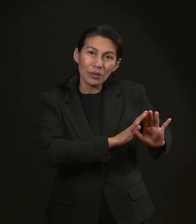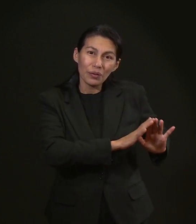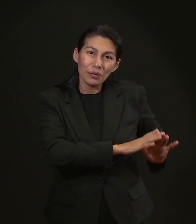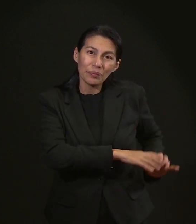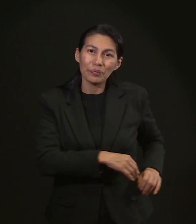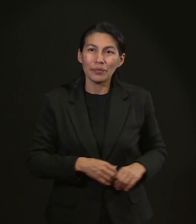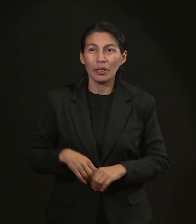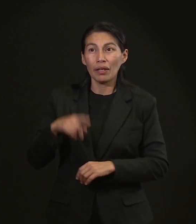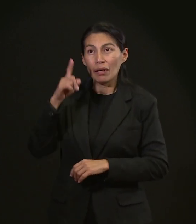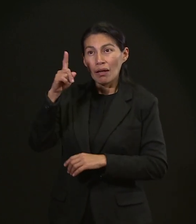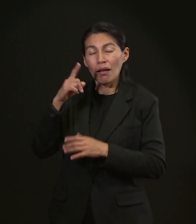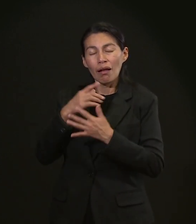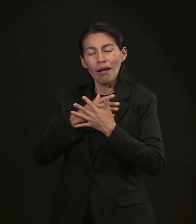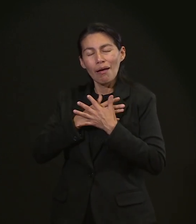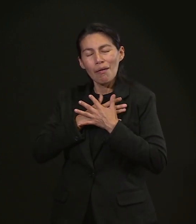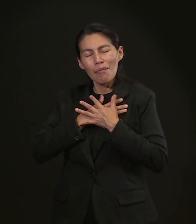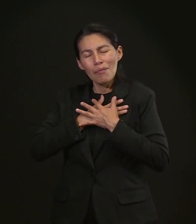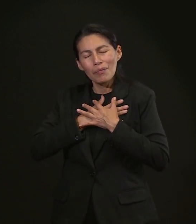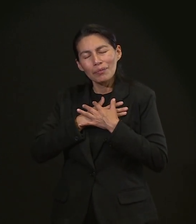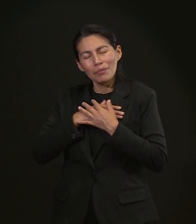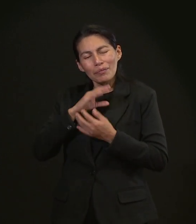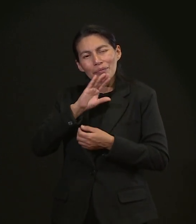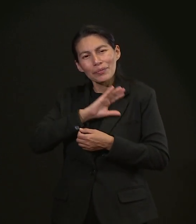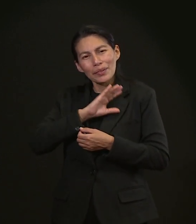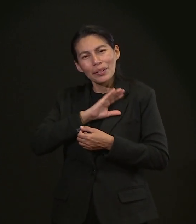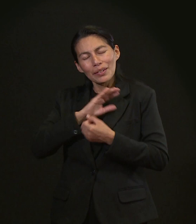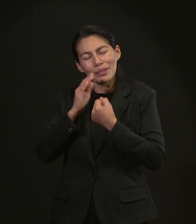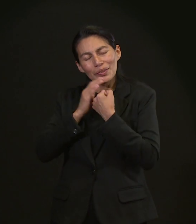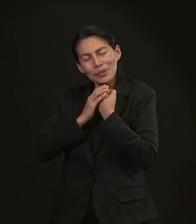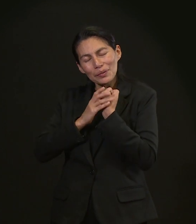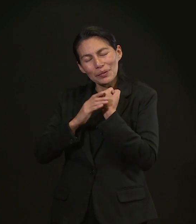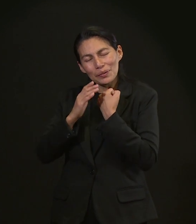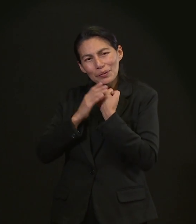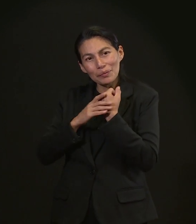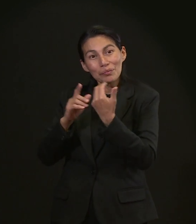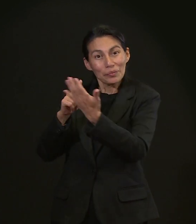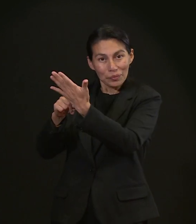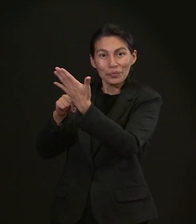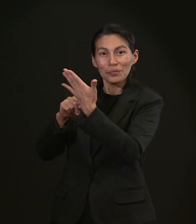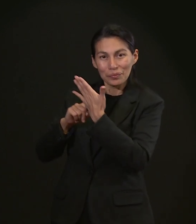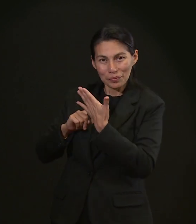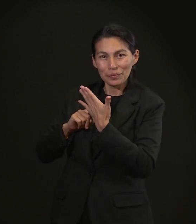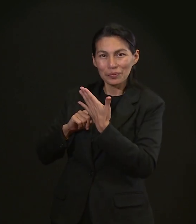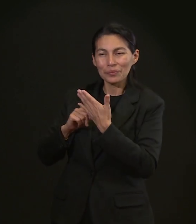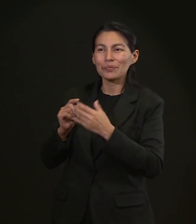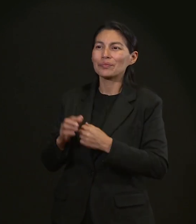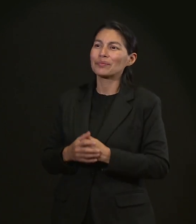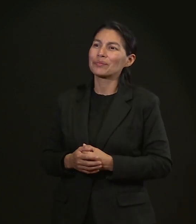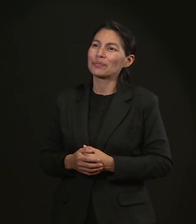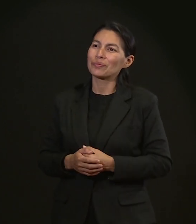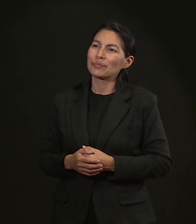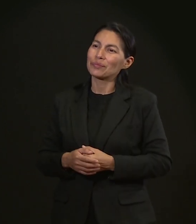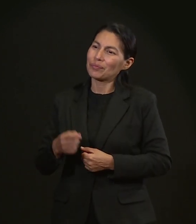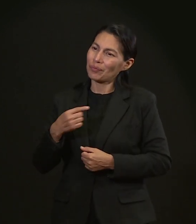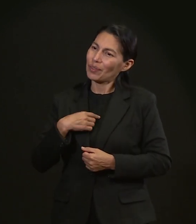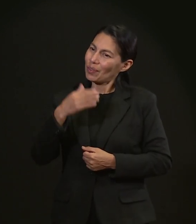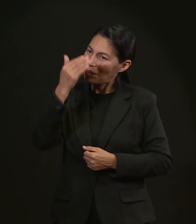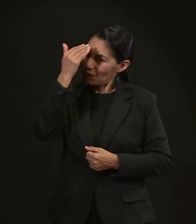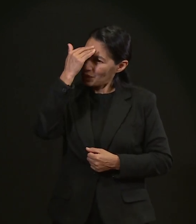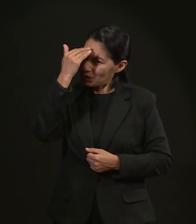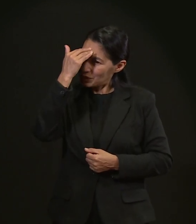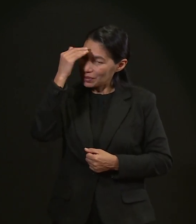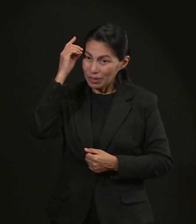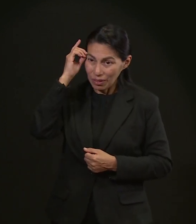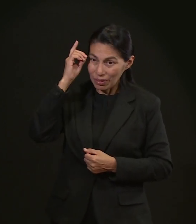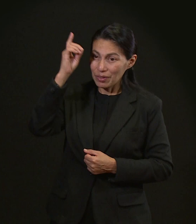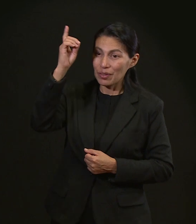y él me mostró toda esa compasión y esa ternura como un padre y yo conocí